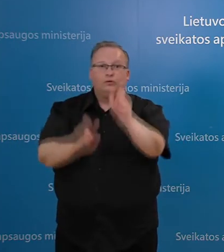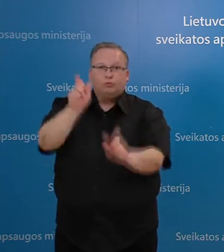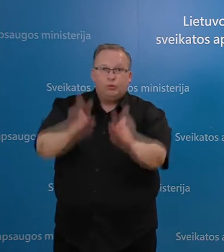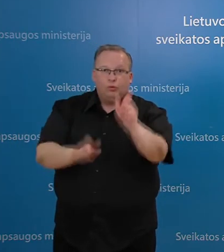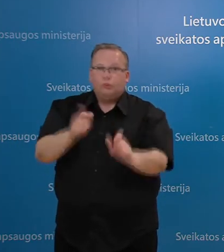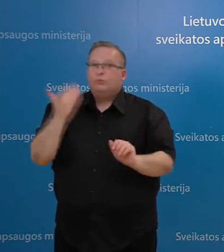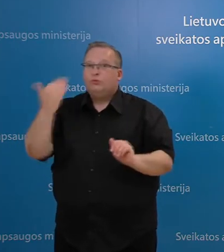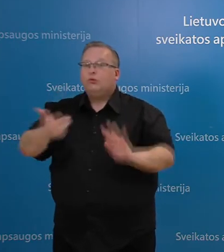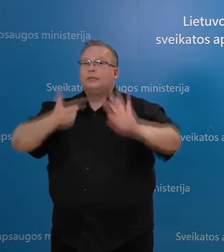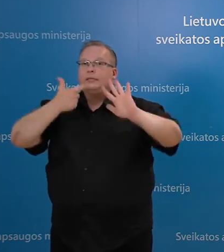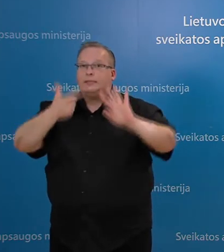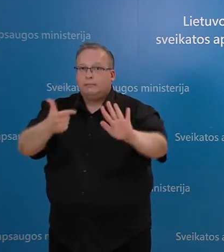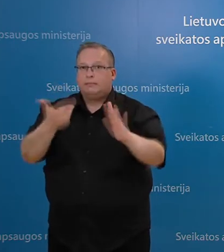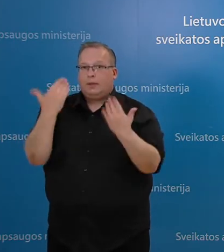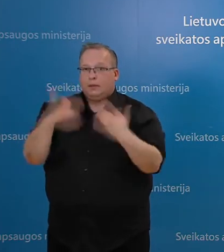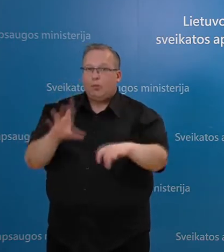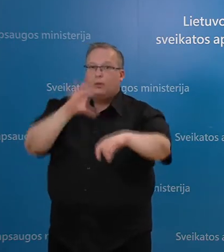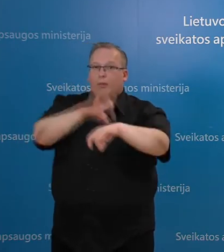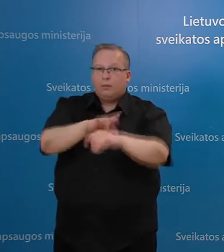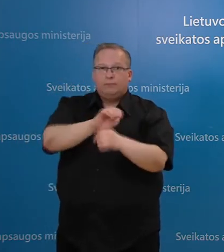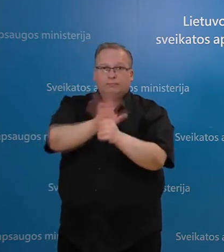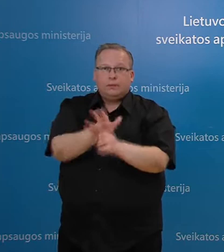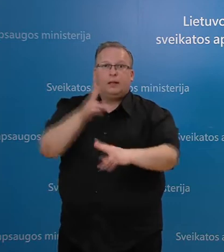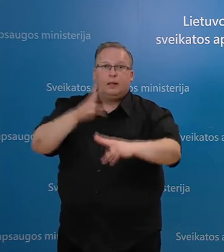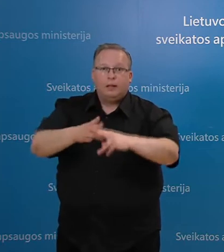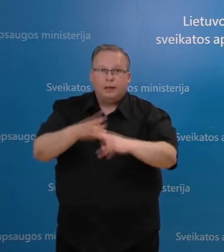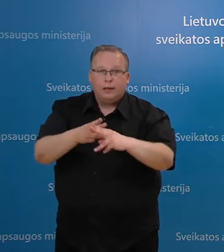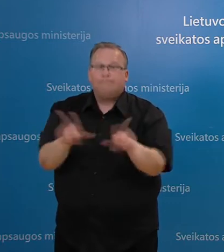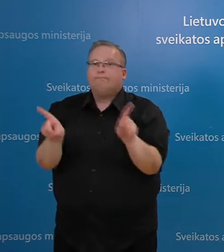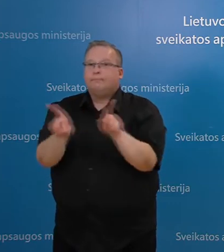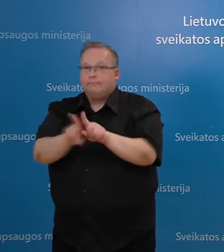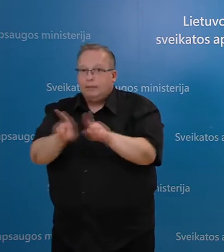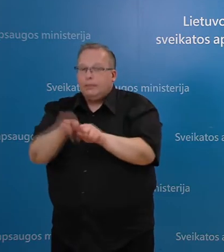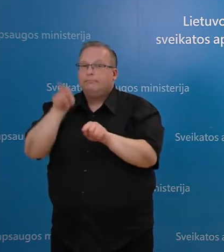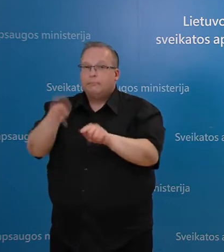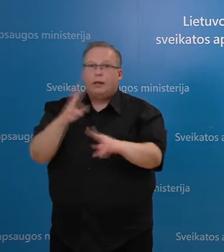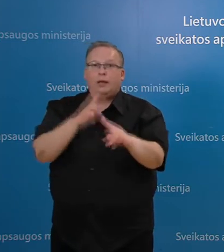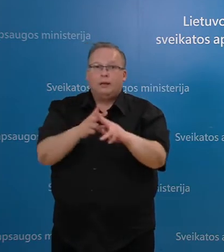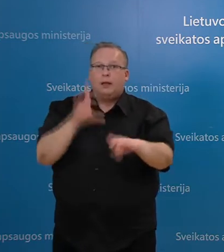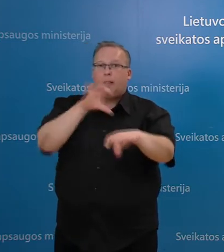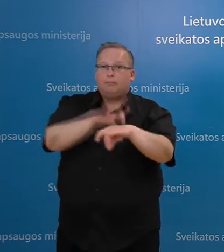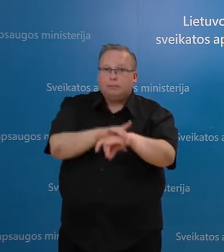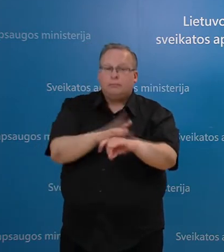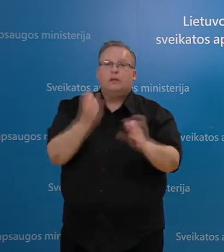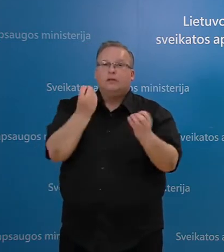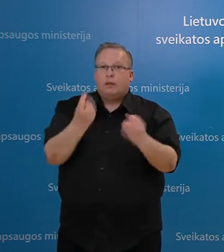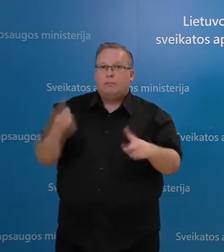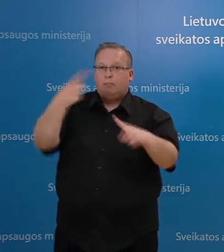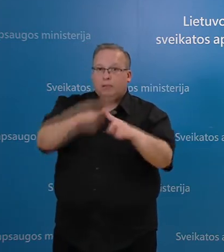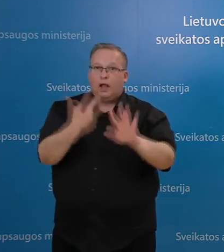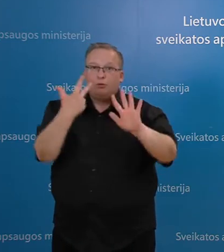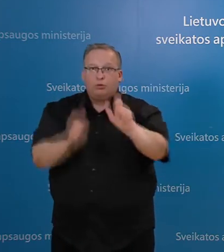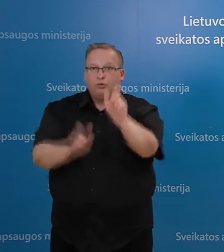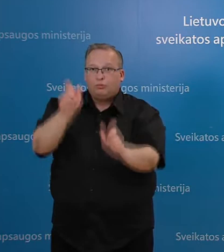ir iš jų 7 patvirtinta COVID-19 liga. Ir taip pat ši liga patvirtinta dar 8 asmenims,